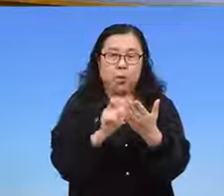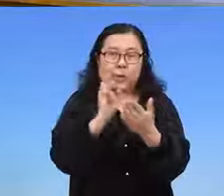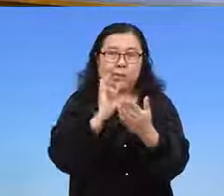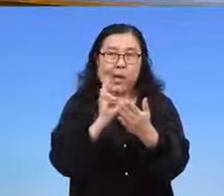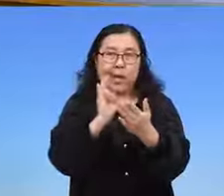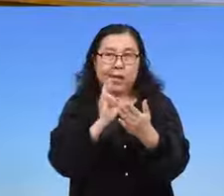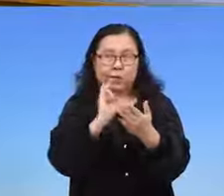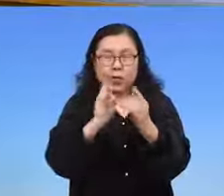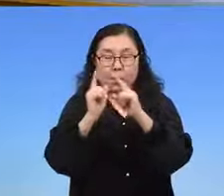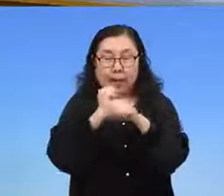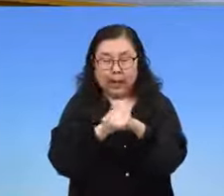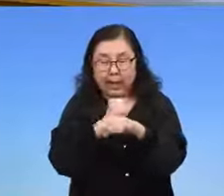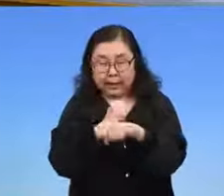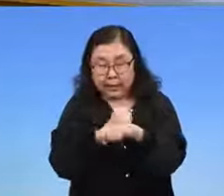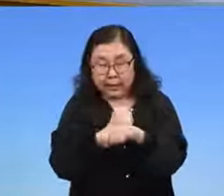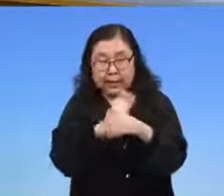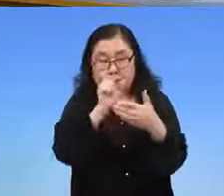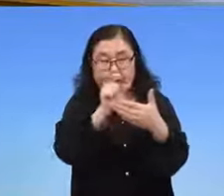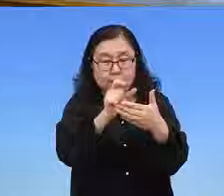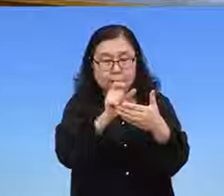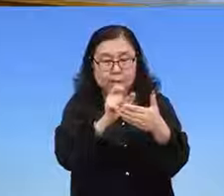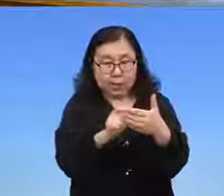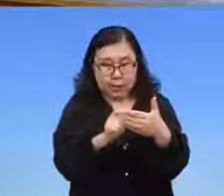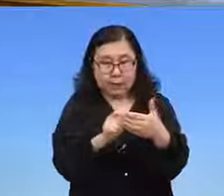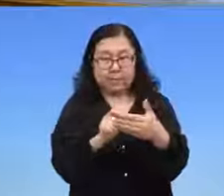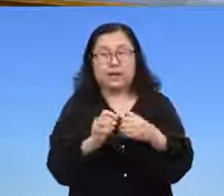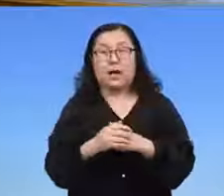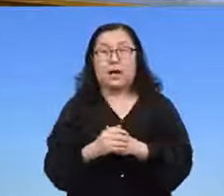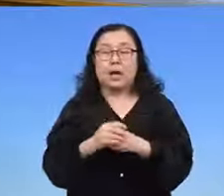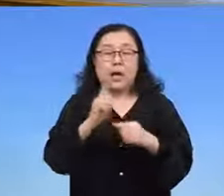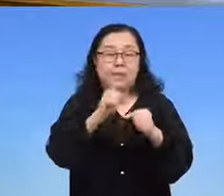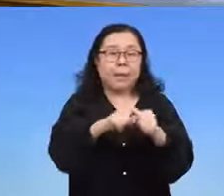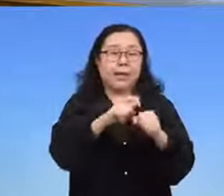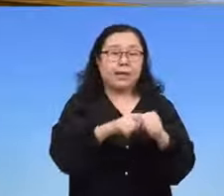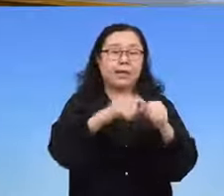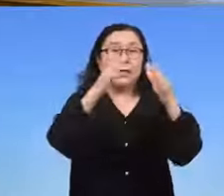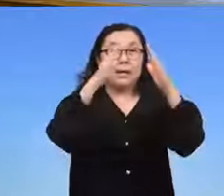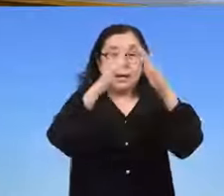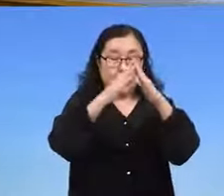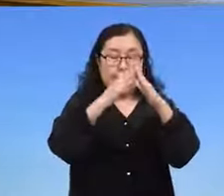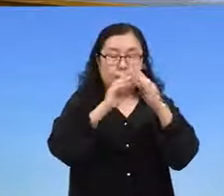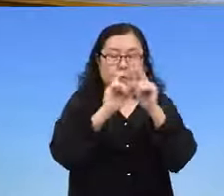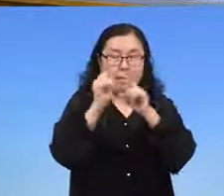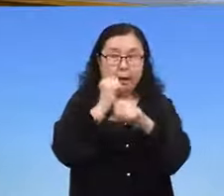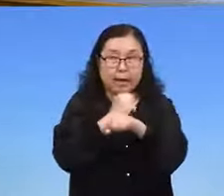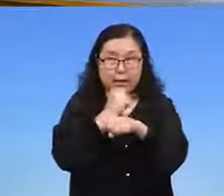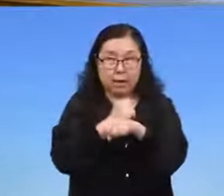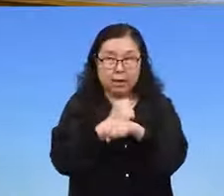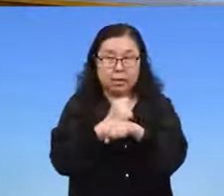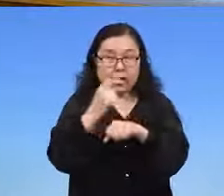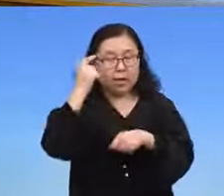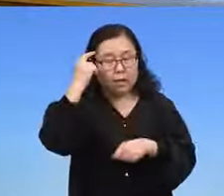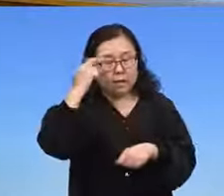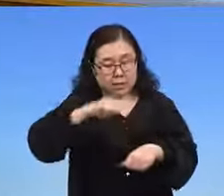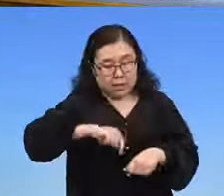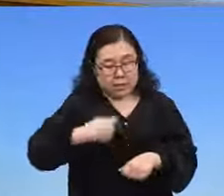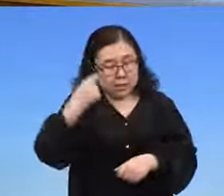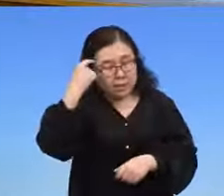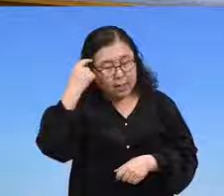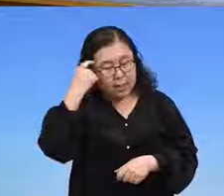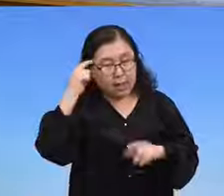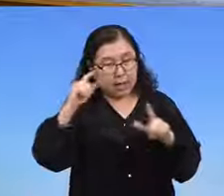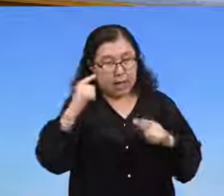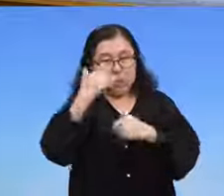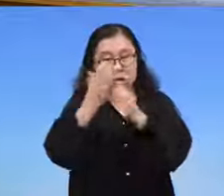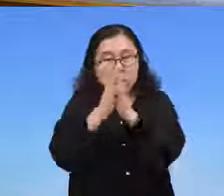기록된 바. 그냥 왕의 질문에 바로 베들레헴이라고 답하는 이것도 대단하지만 그게 자기 생각이